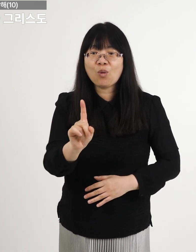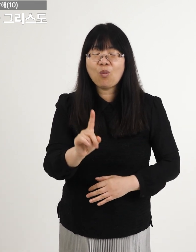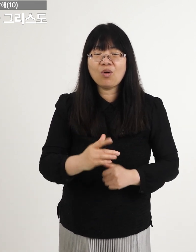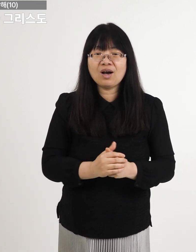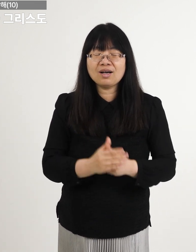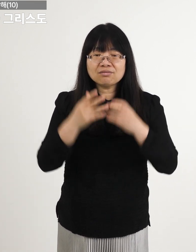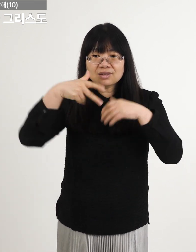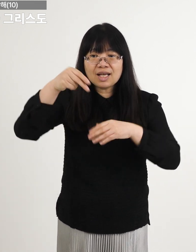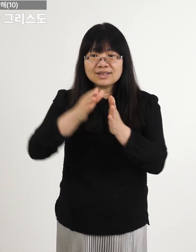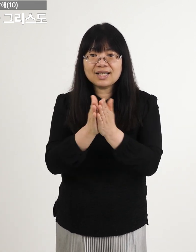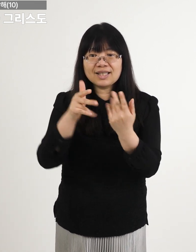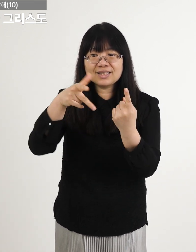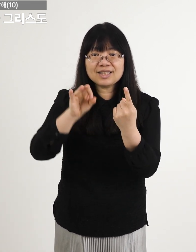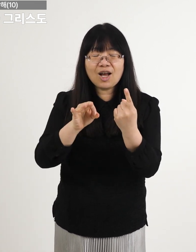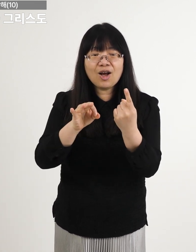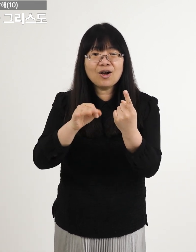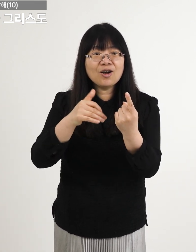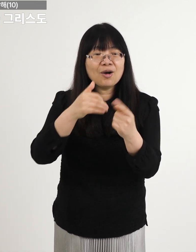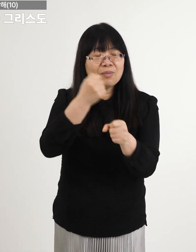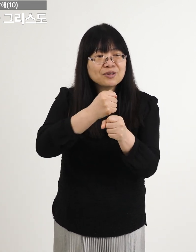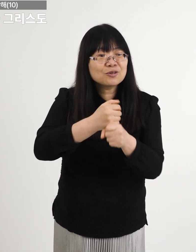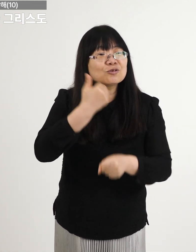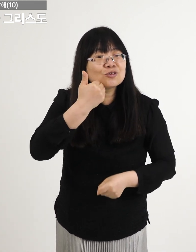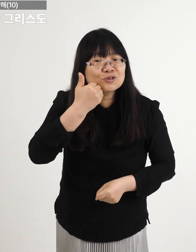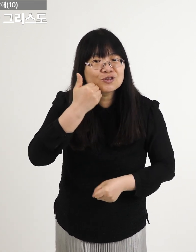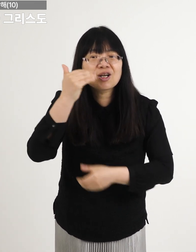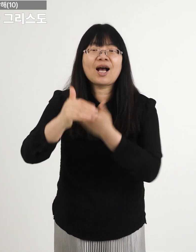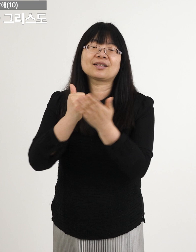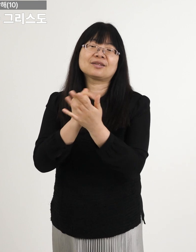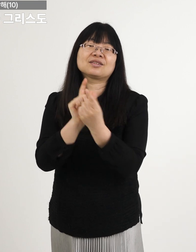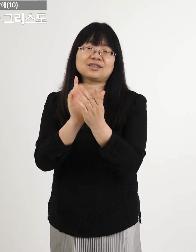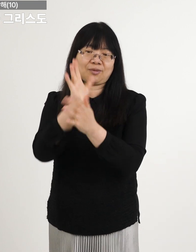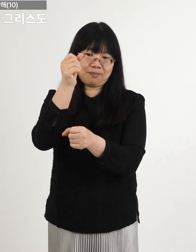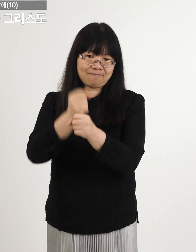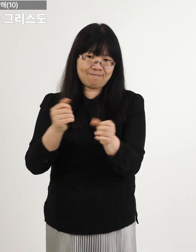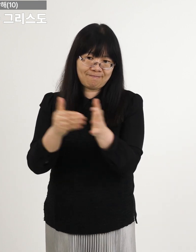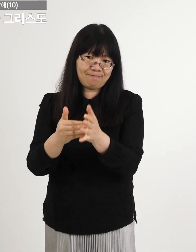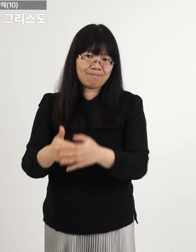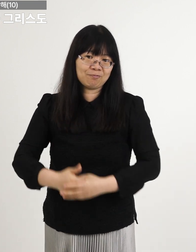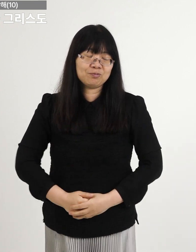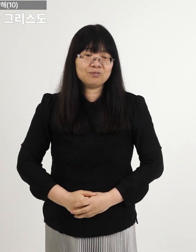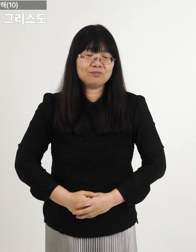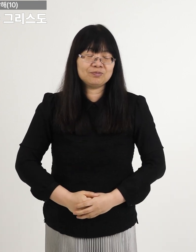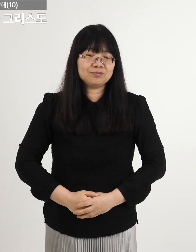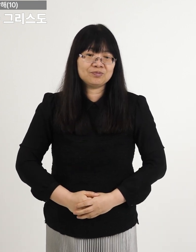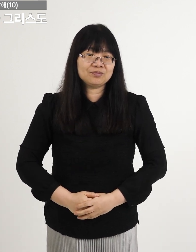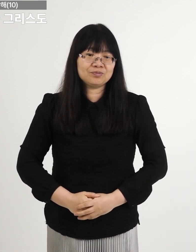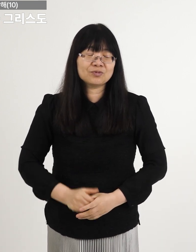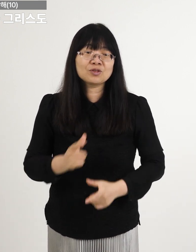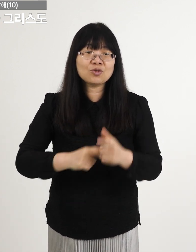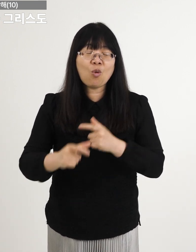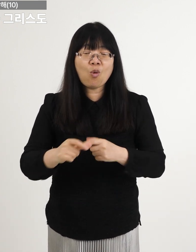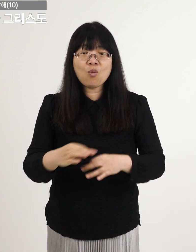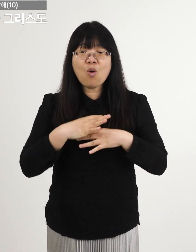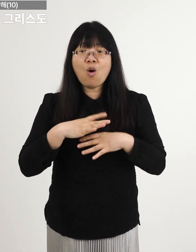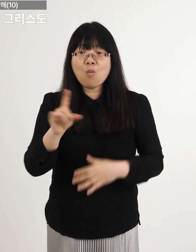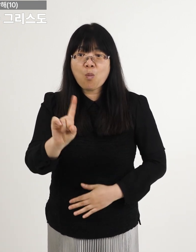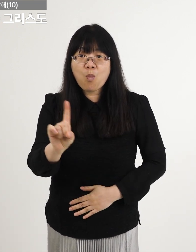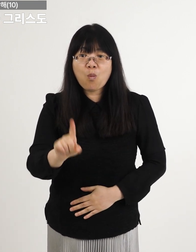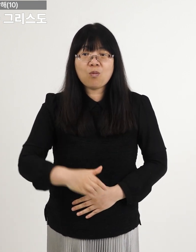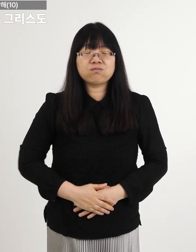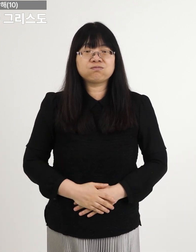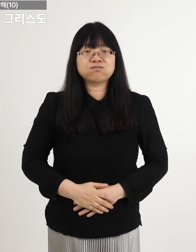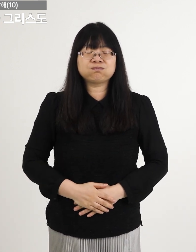1장에 이걸 다 누가 창조하신 겁니까? 하나님이 창조하셨어요. 더 놀라운 것은